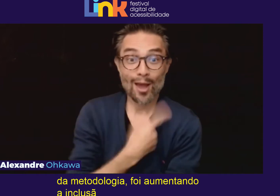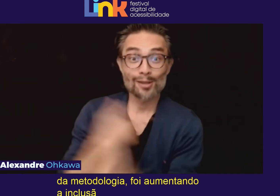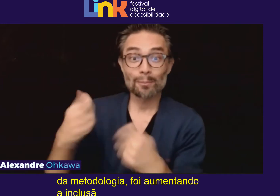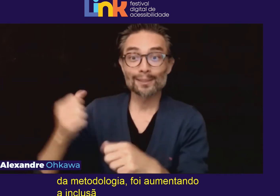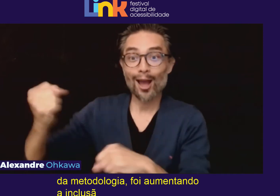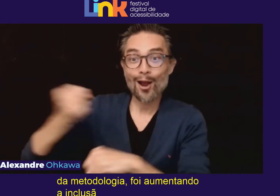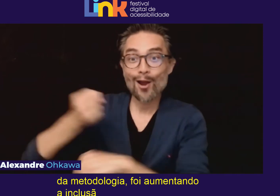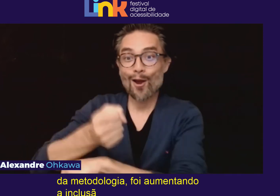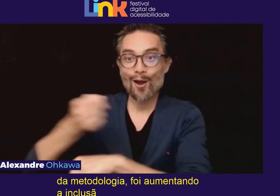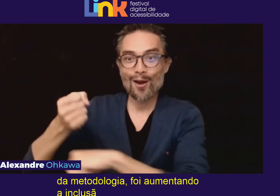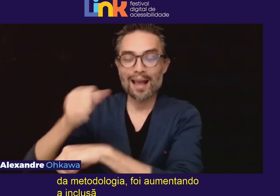né?